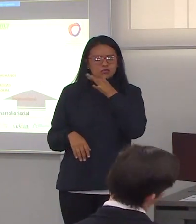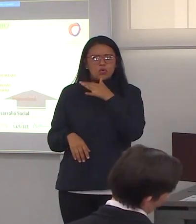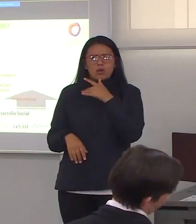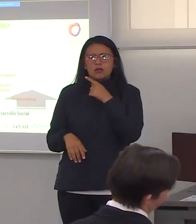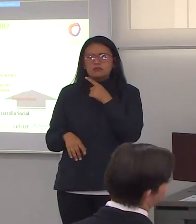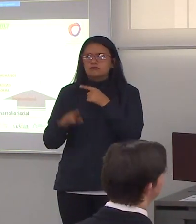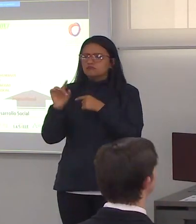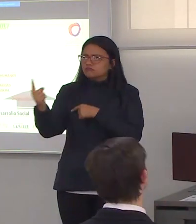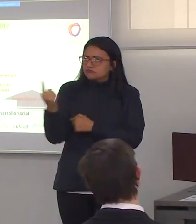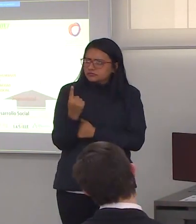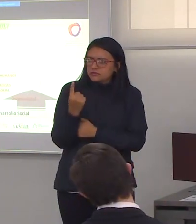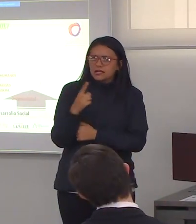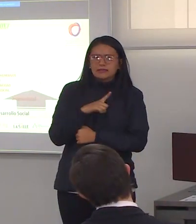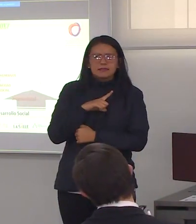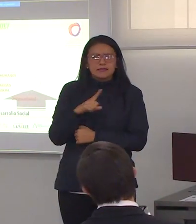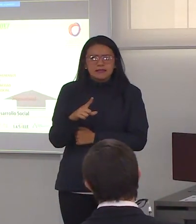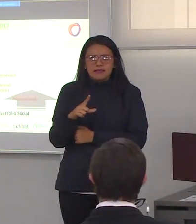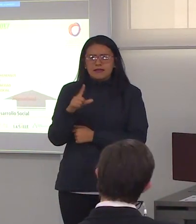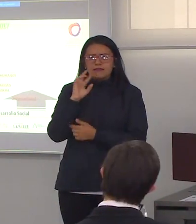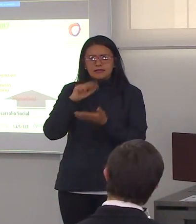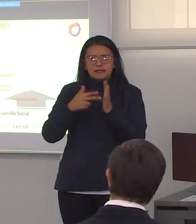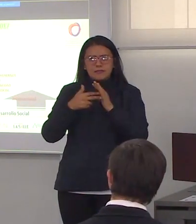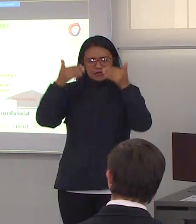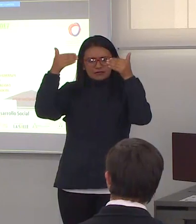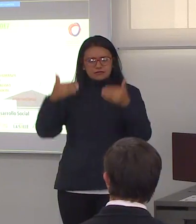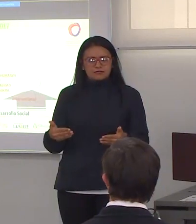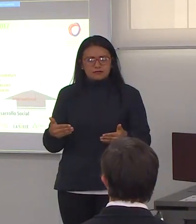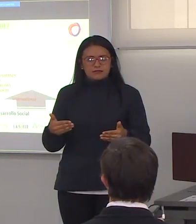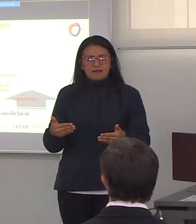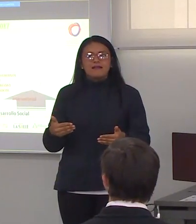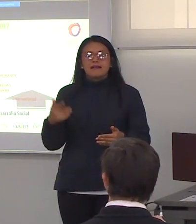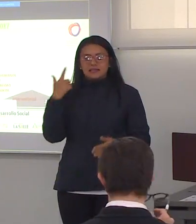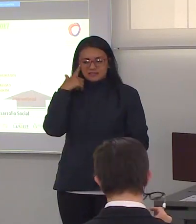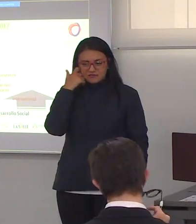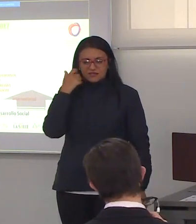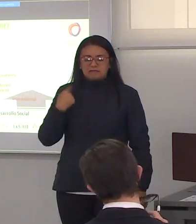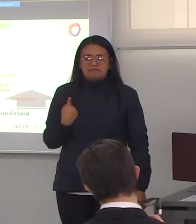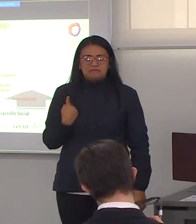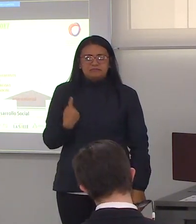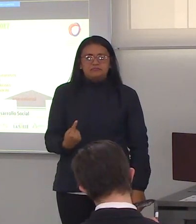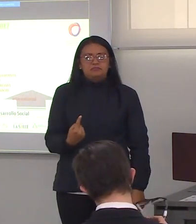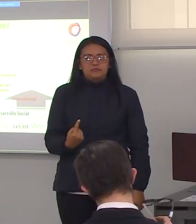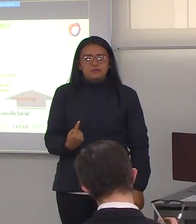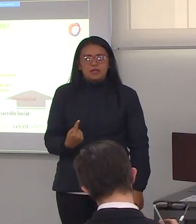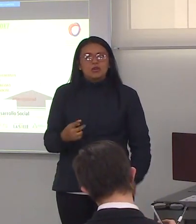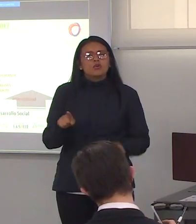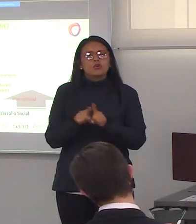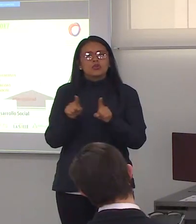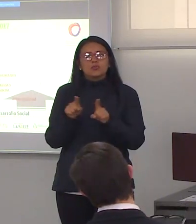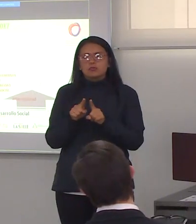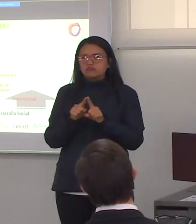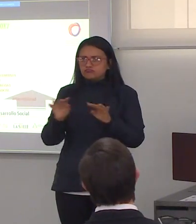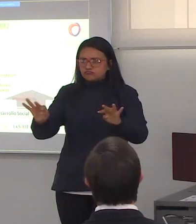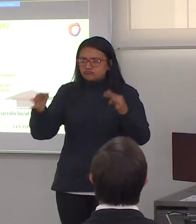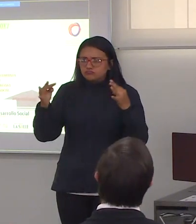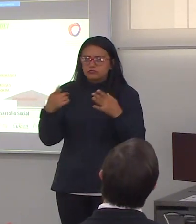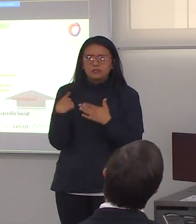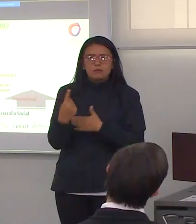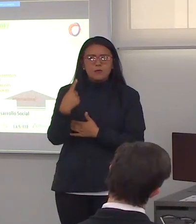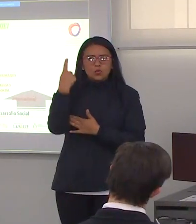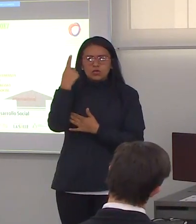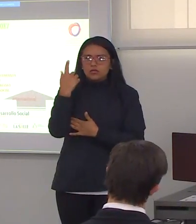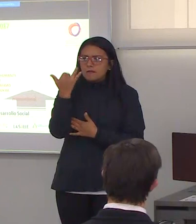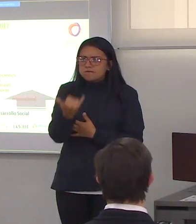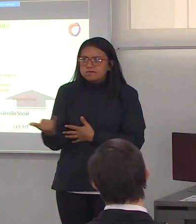positiva y visible de discapacidad ese fue uno de los grandes retos pararnos en el escenario político donde se